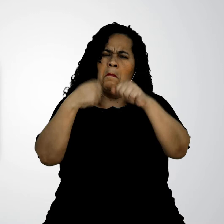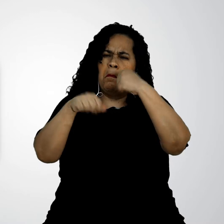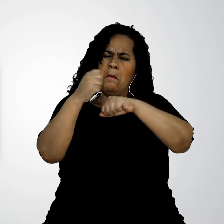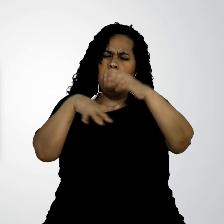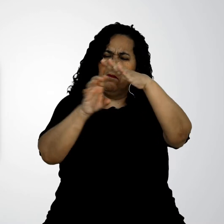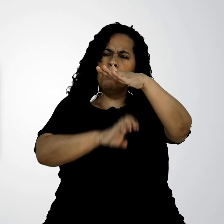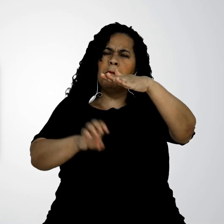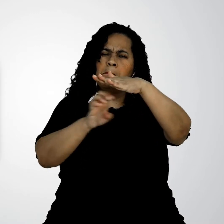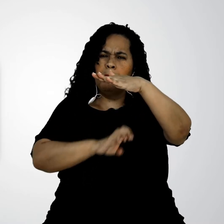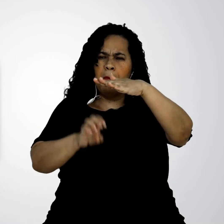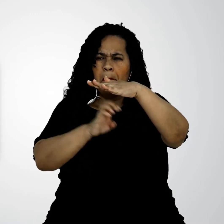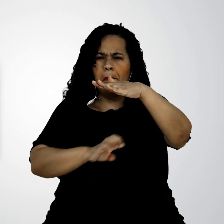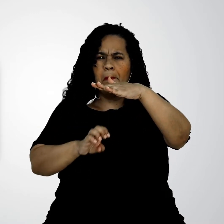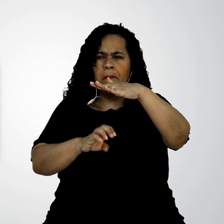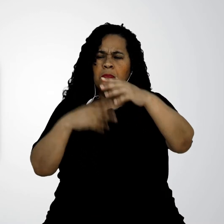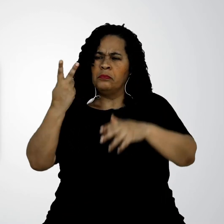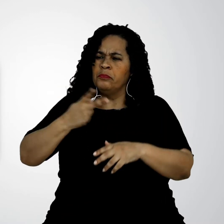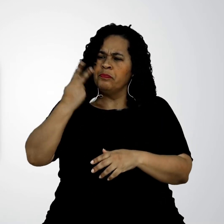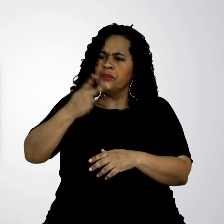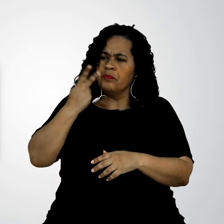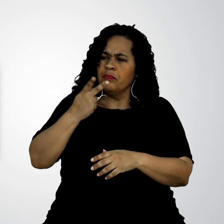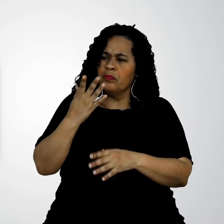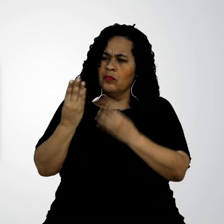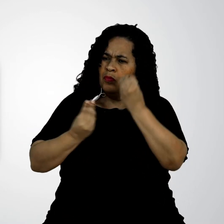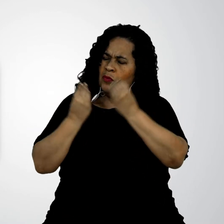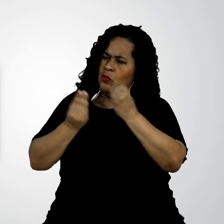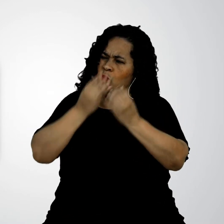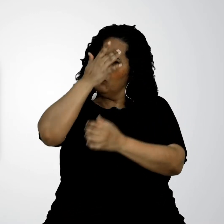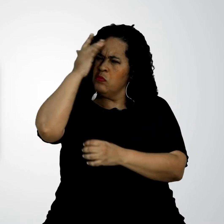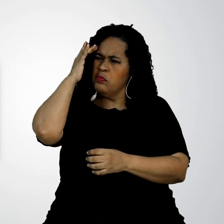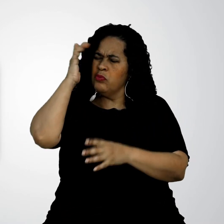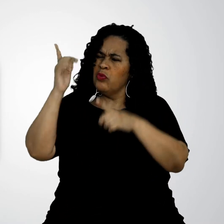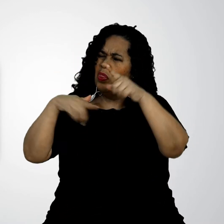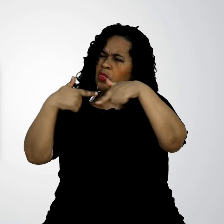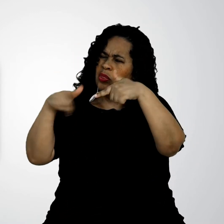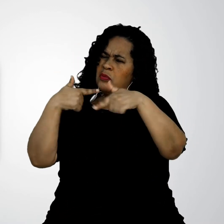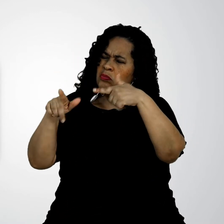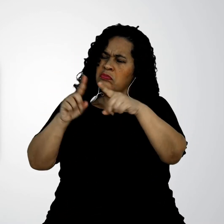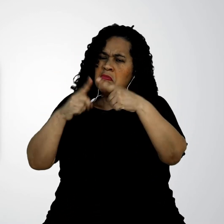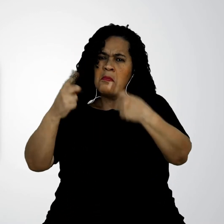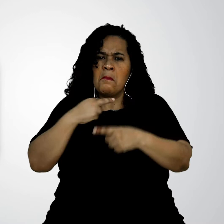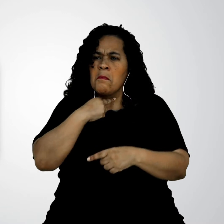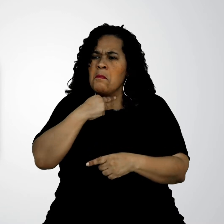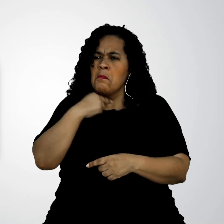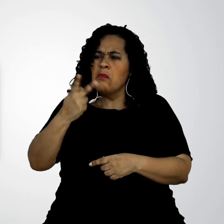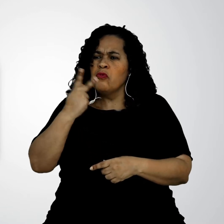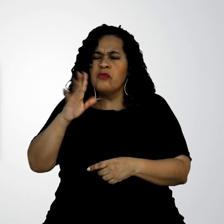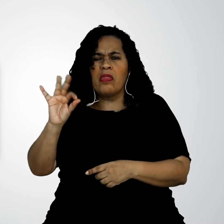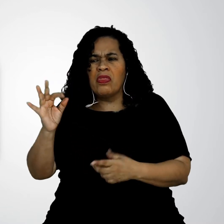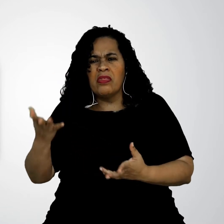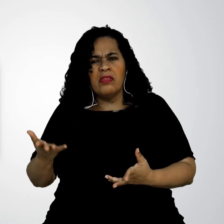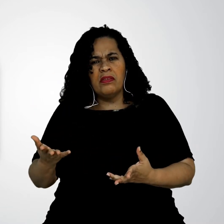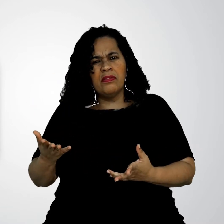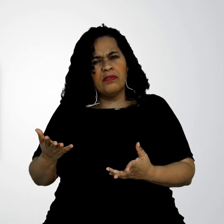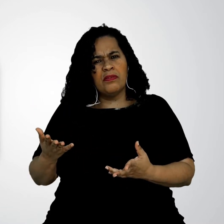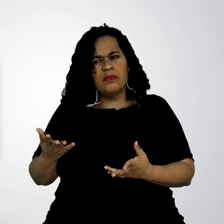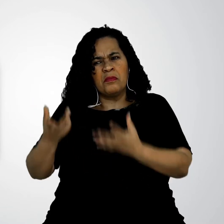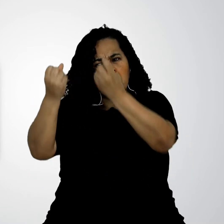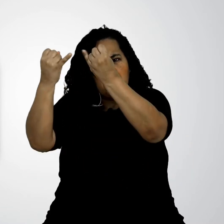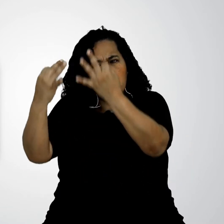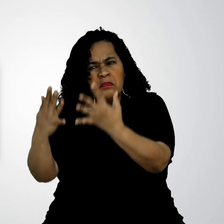de uma geração que não pode ser corrigida no ambiente de trabalho. Sim, sim. Por quê? Porque nunca foram corrigidos dentro de casa. Por quê? Porque